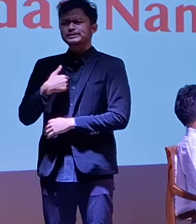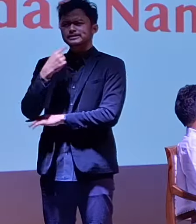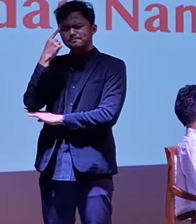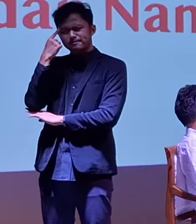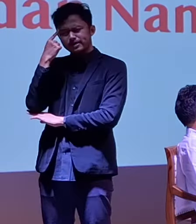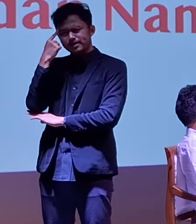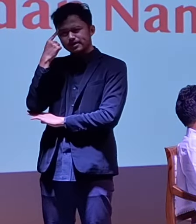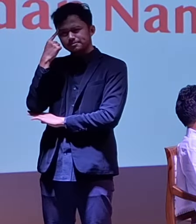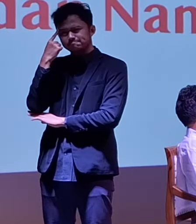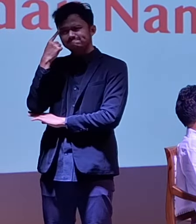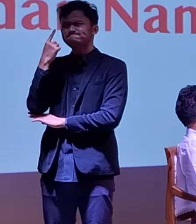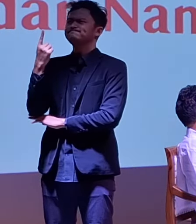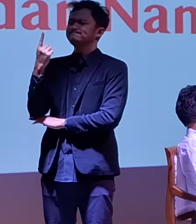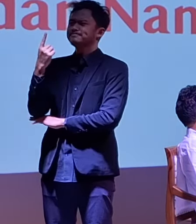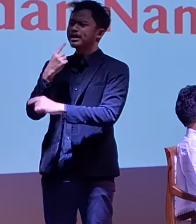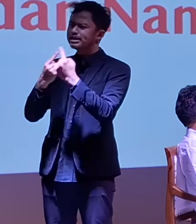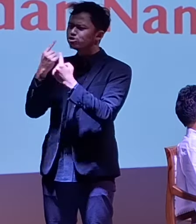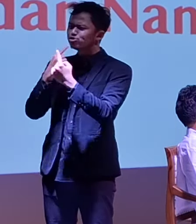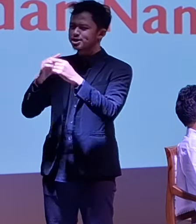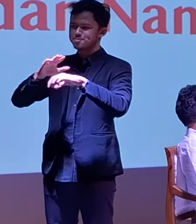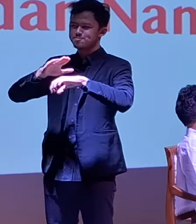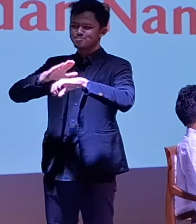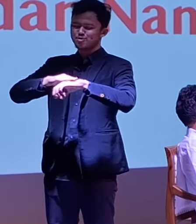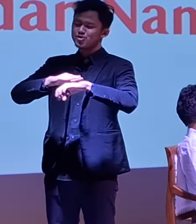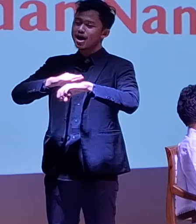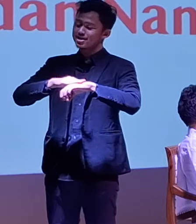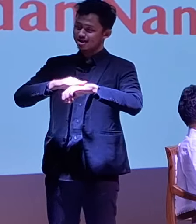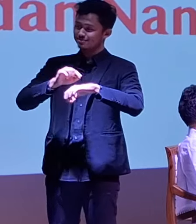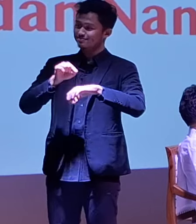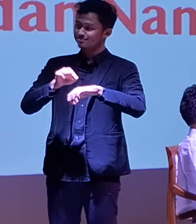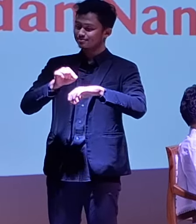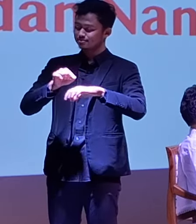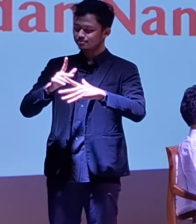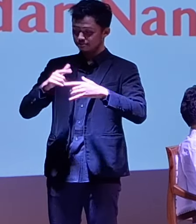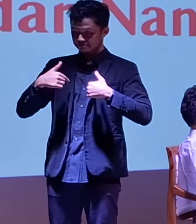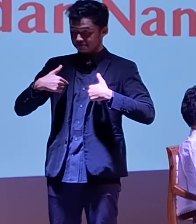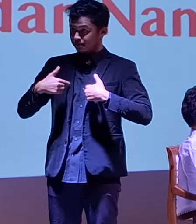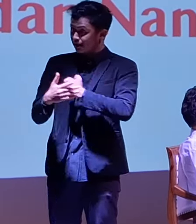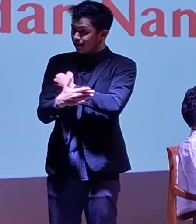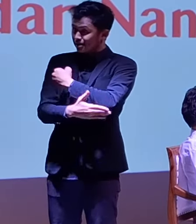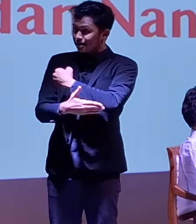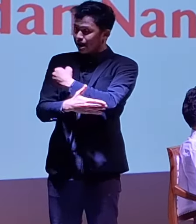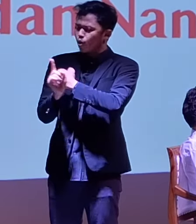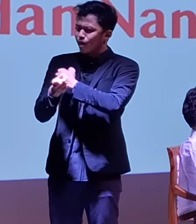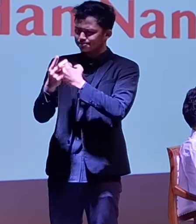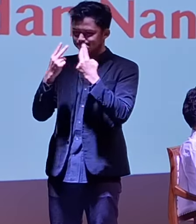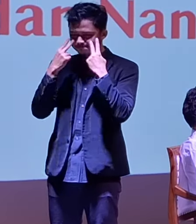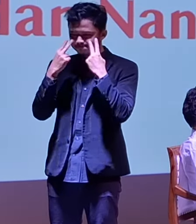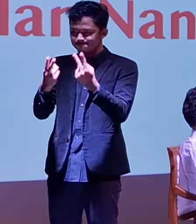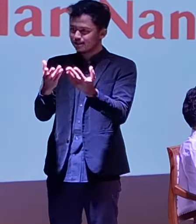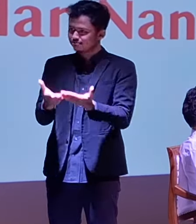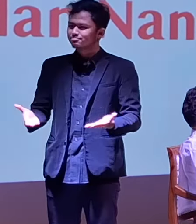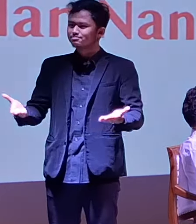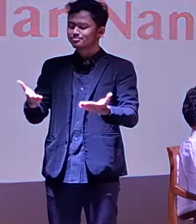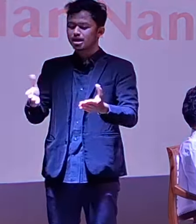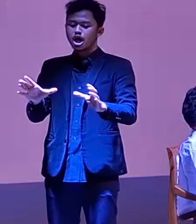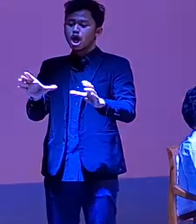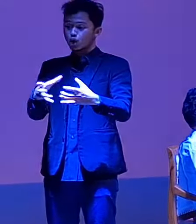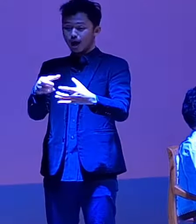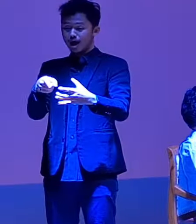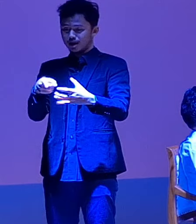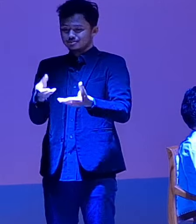melihat ketika bicara tentang kebudayaan ini, kita harus, negara ini harus memberikan perhatian dan beri ruang yang